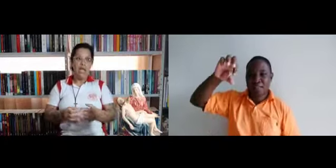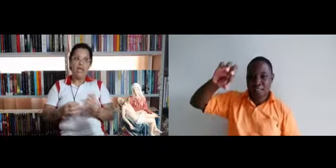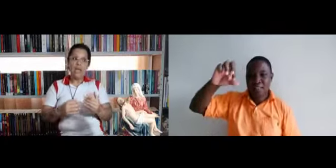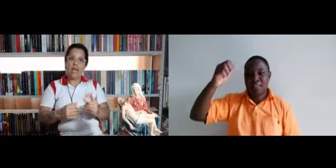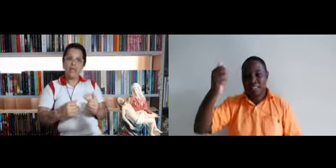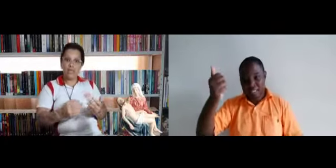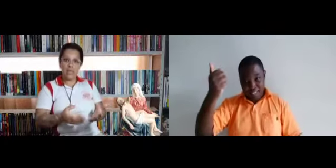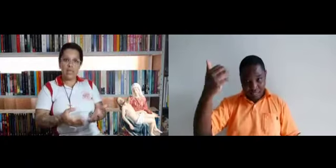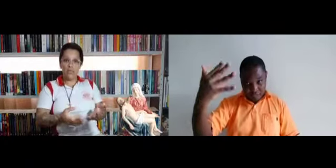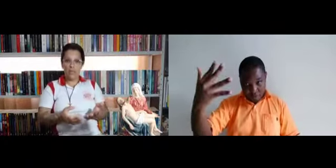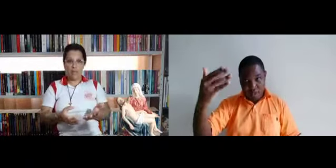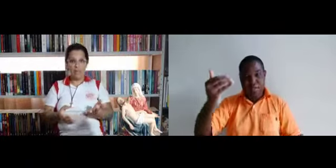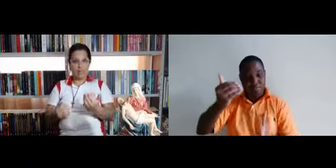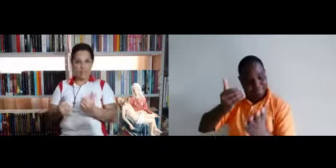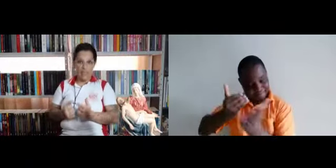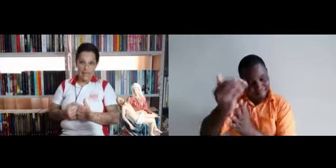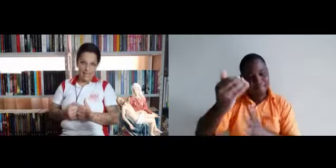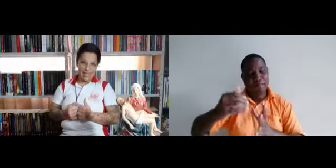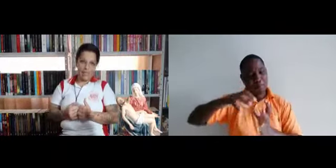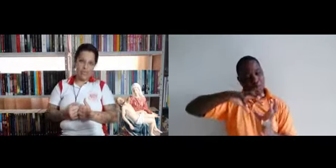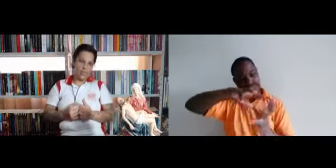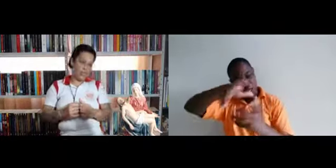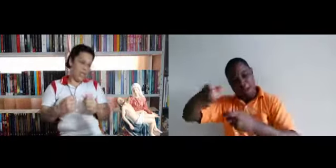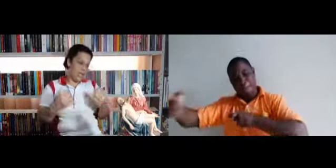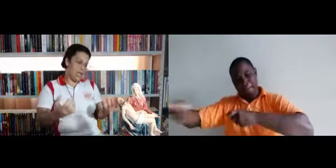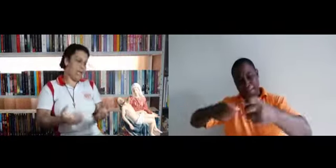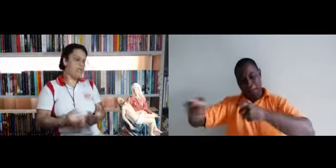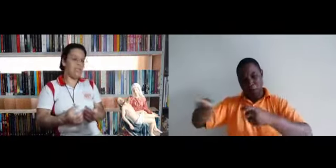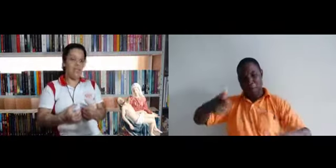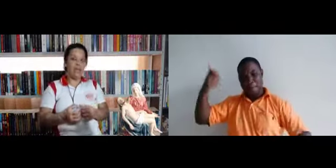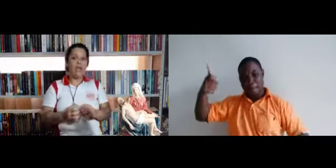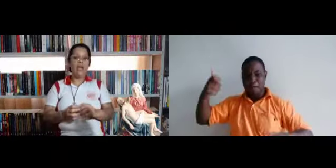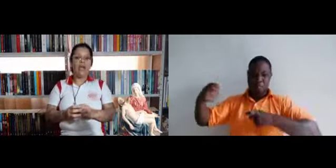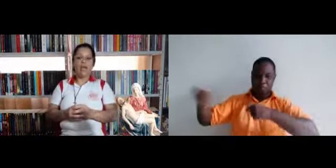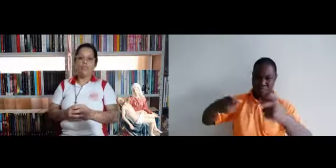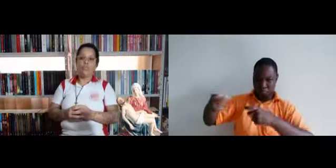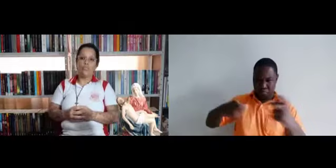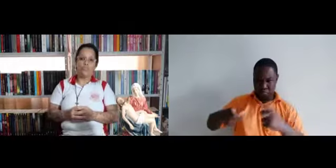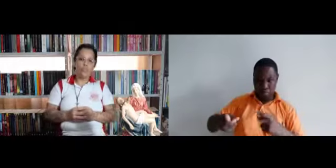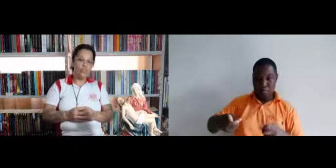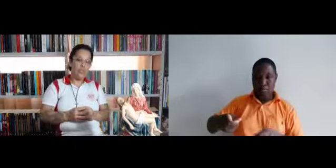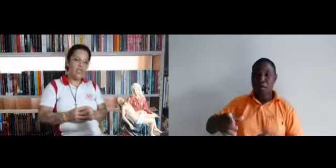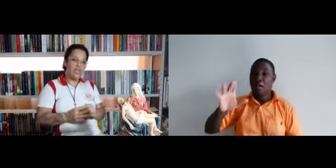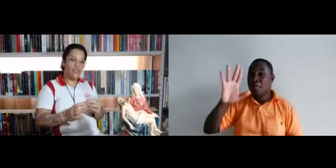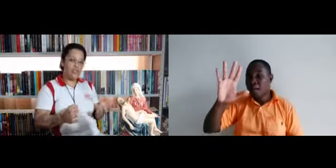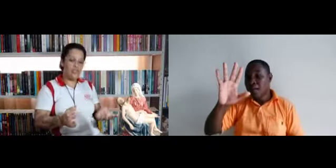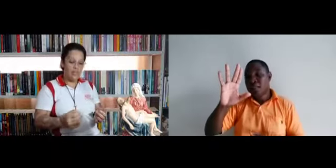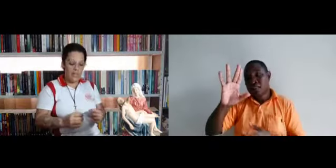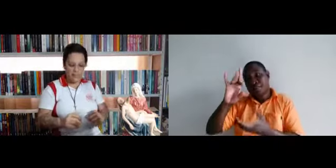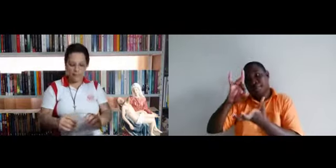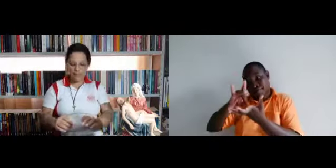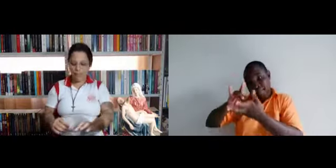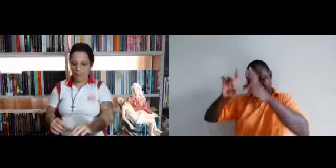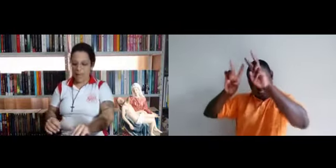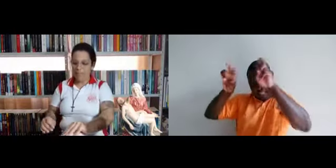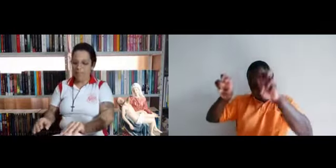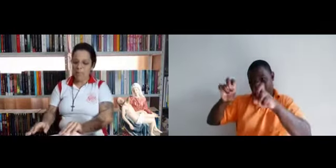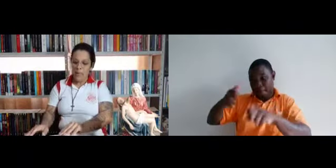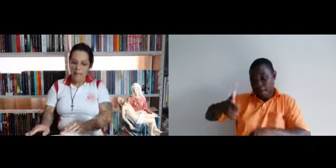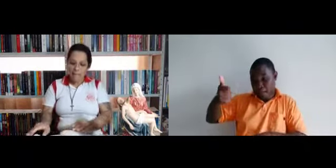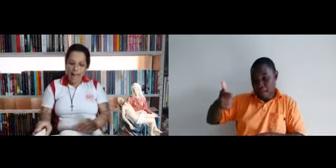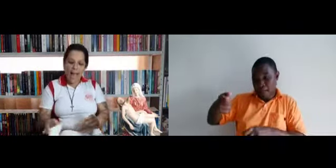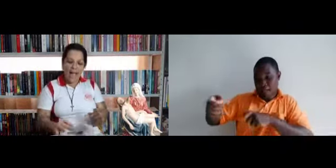problema e é em si uma pretensão imperialista, em si um desejo de dominação,